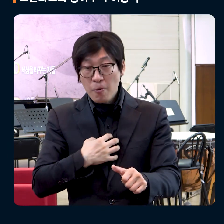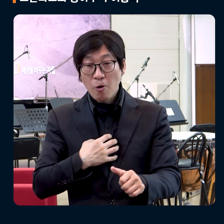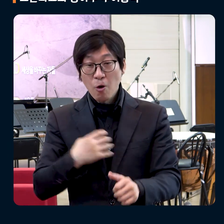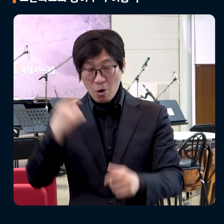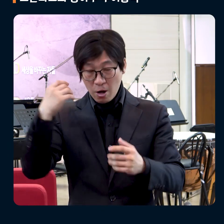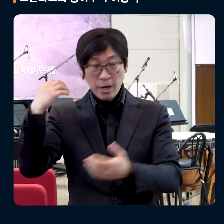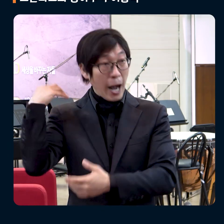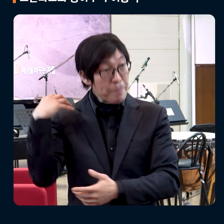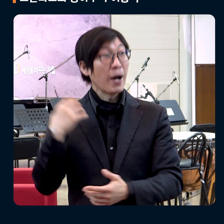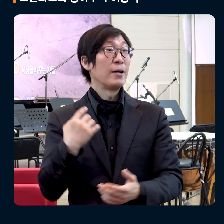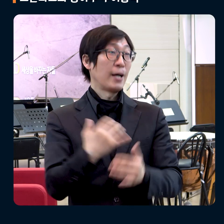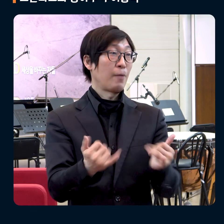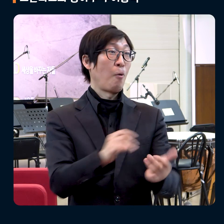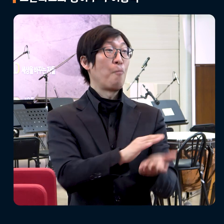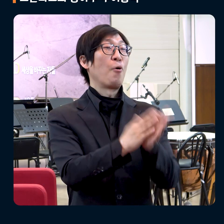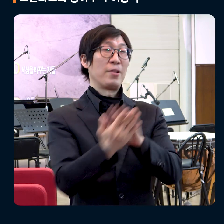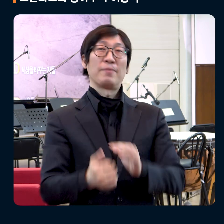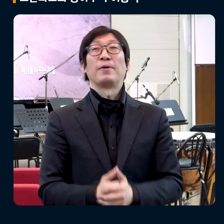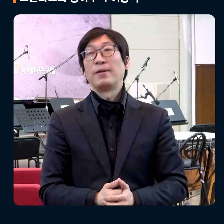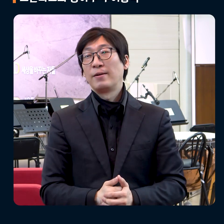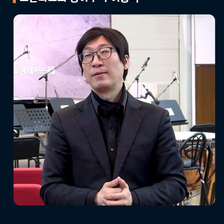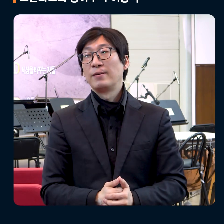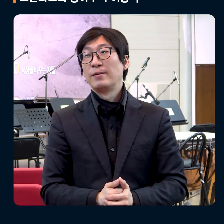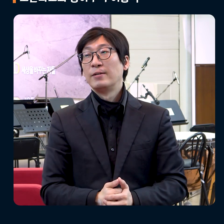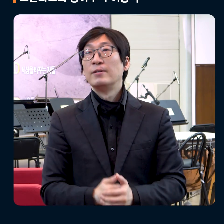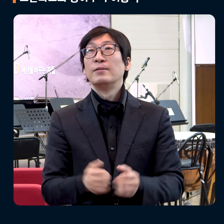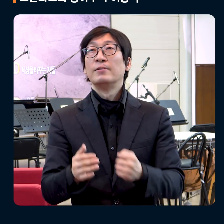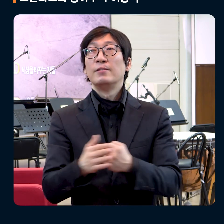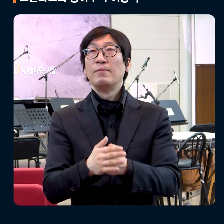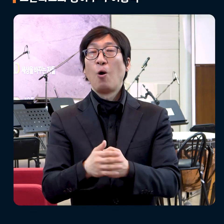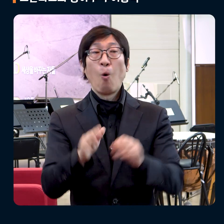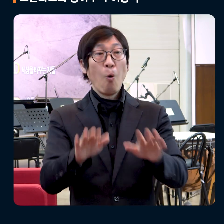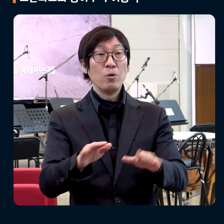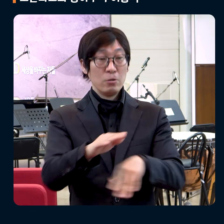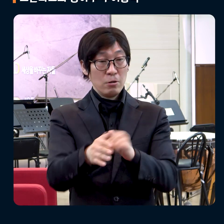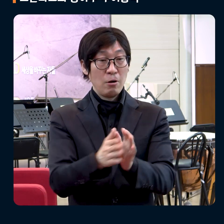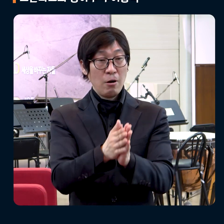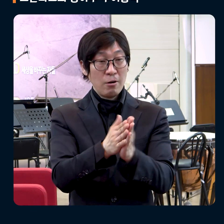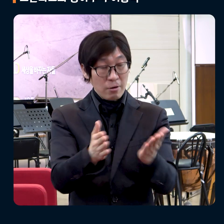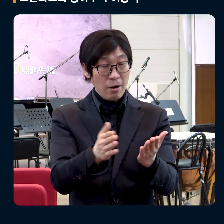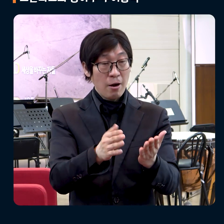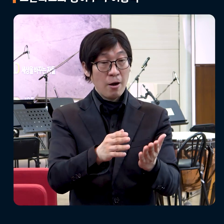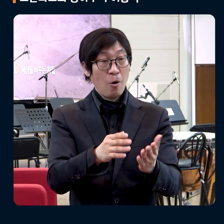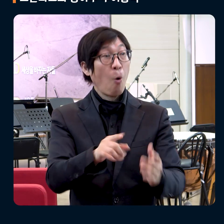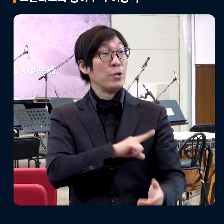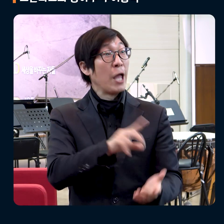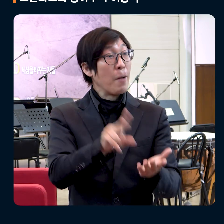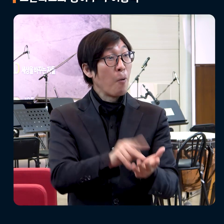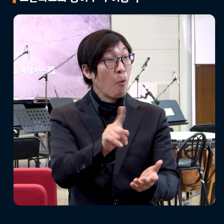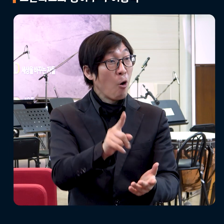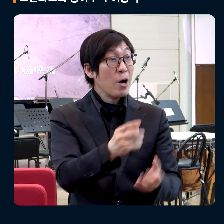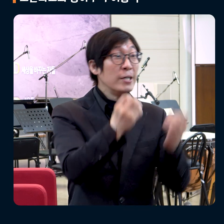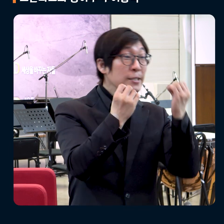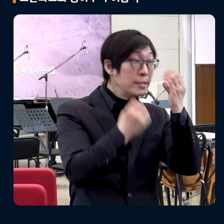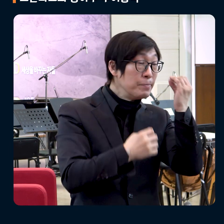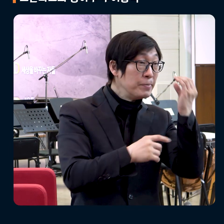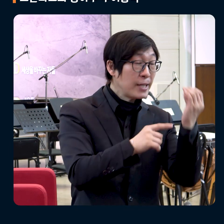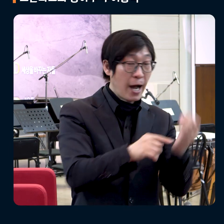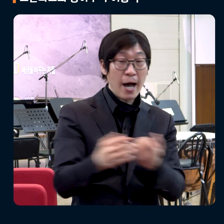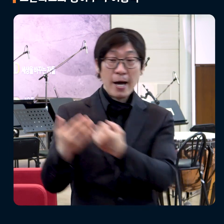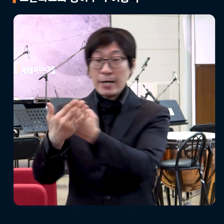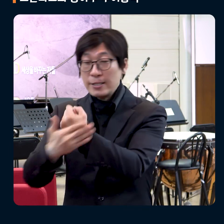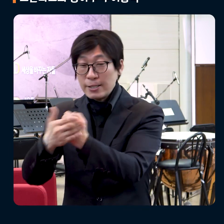정말 은혜로운 일이 벌어졌죠. 그래서 오늘 성경 이 설교 말씀의 제목처럼 신비가 은혜가 되는